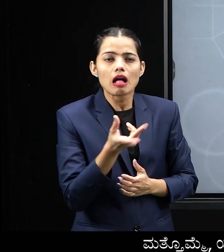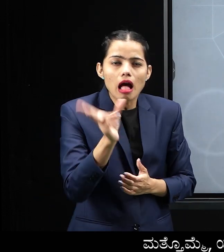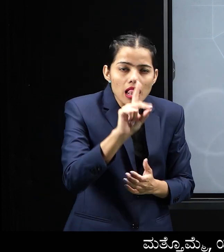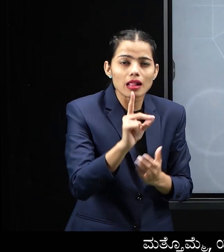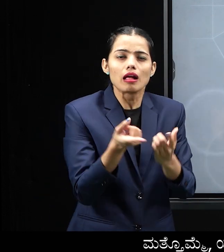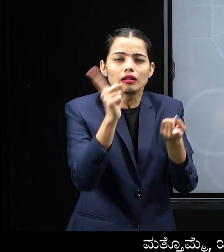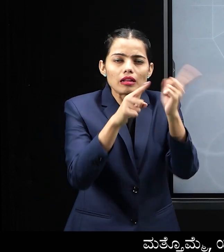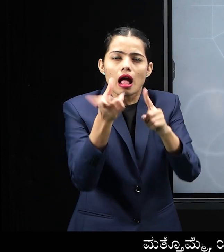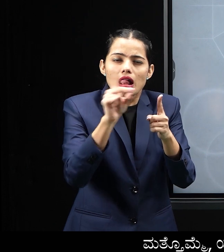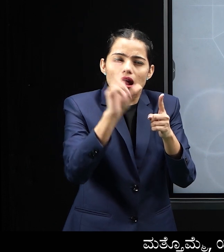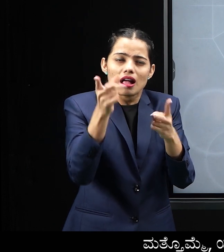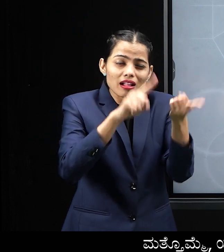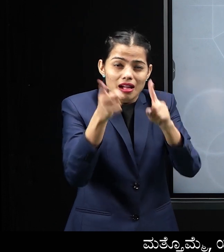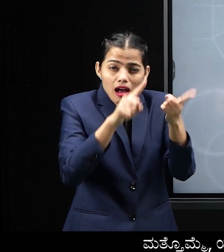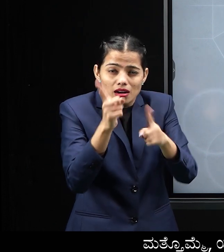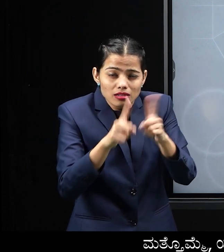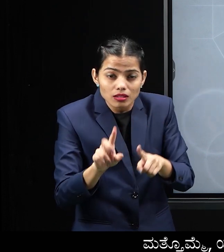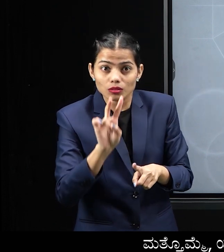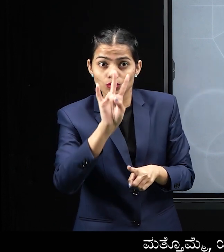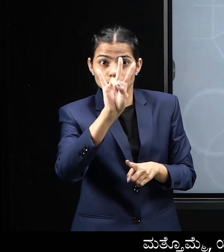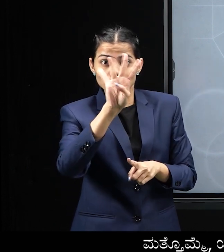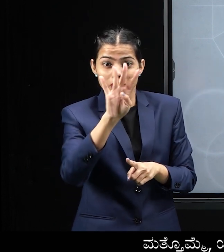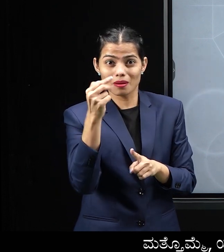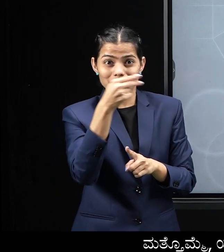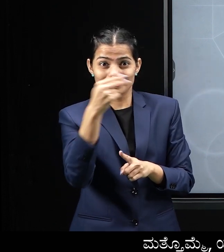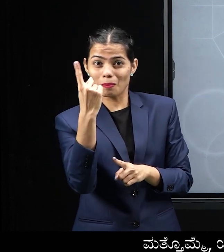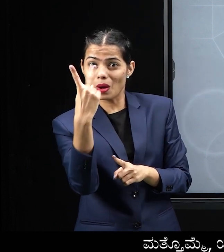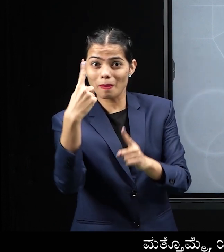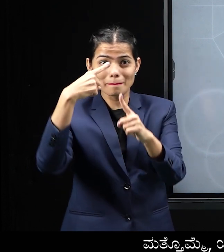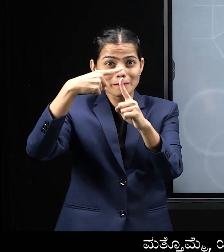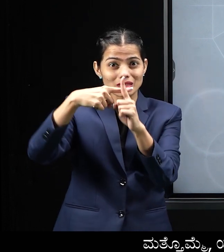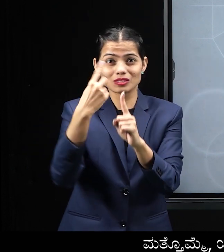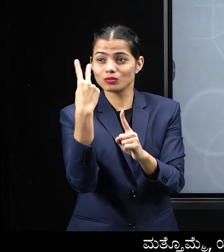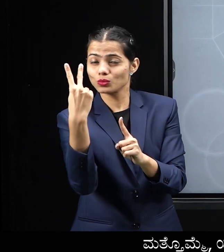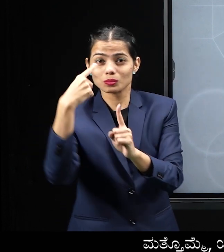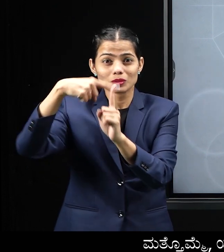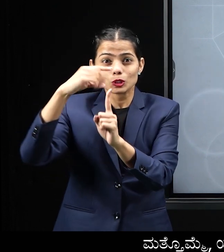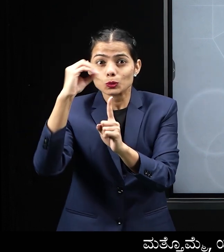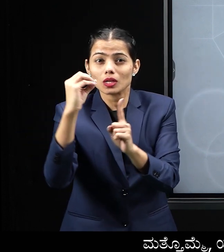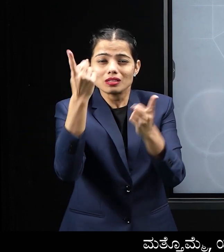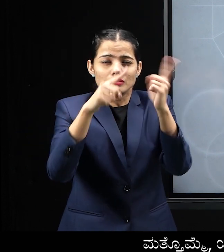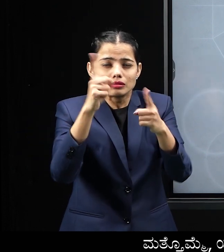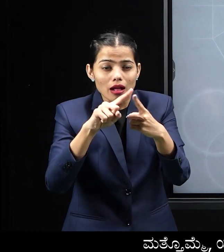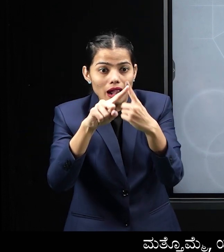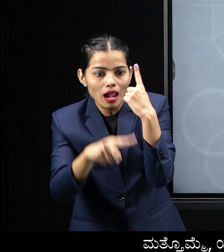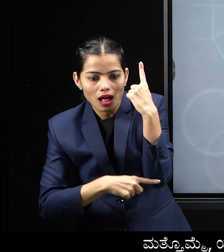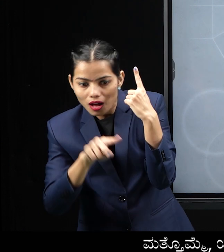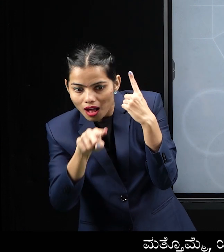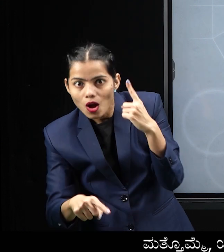ಮತ್ತೊಮ್ಮೆ ಯೂಕ್ಲಿಡ್ನ ವಿಭಾಗ ಅಲ್ಗಾರಿದಮ್ 24 12 ಇಂಟು 2 ಪ್ಲಸ್